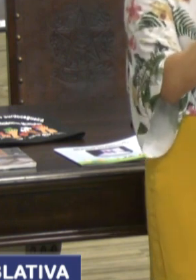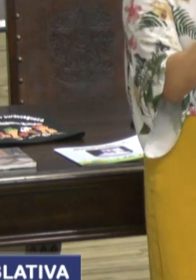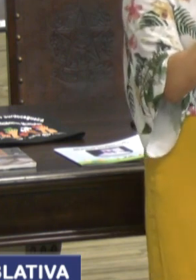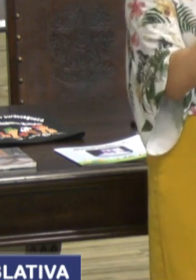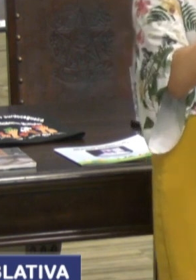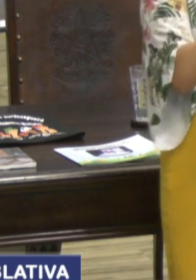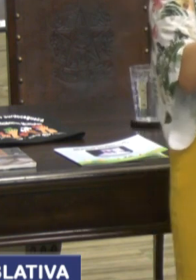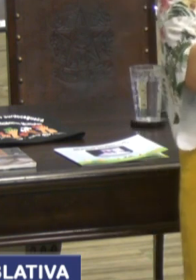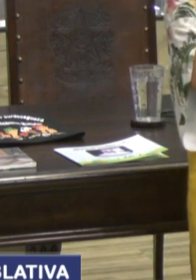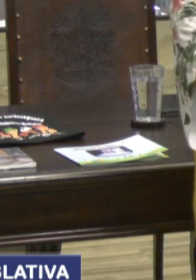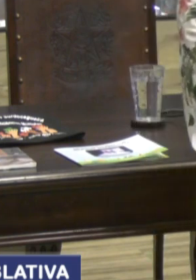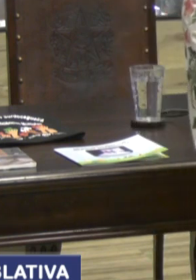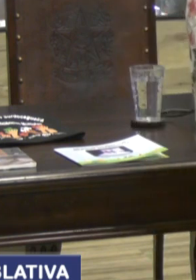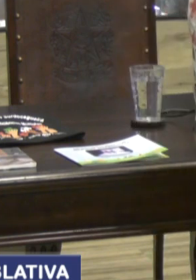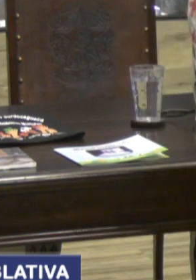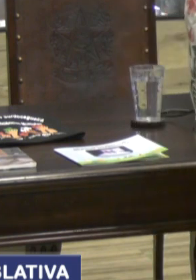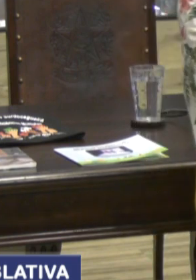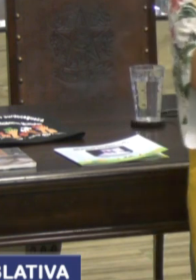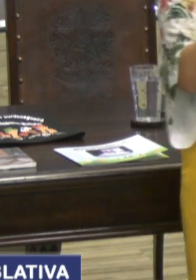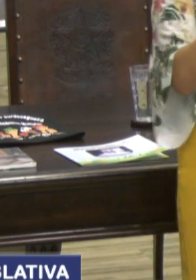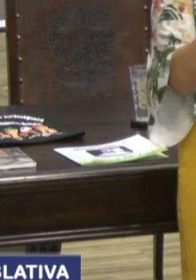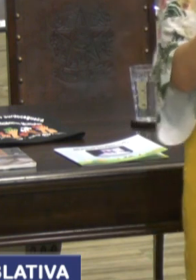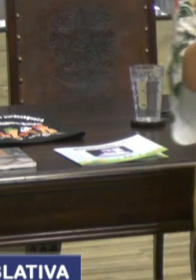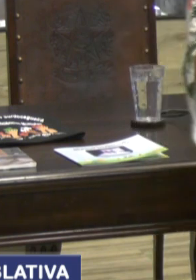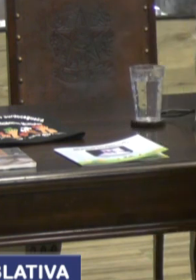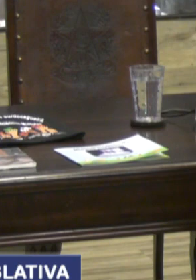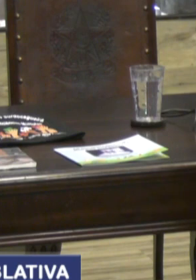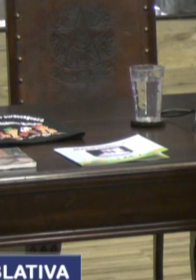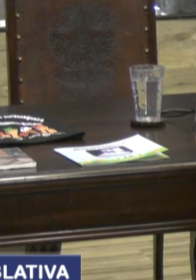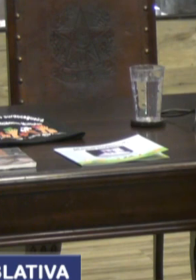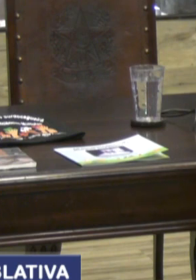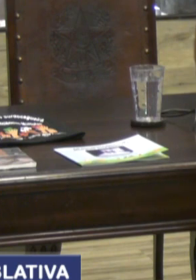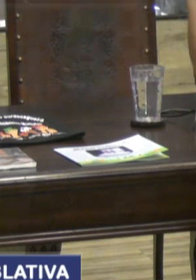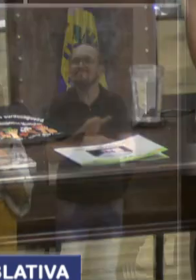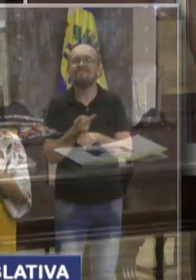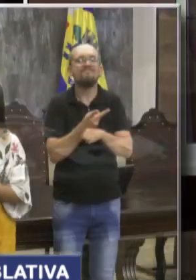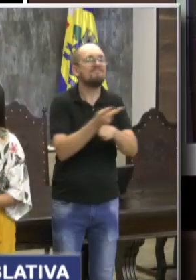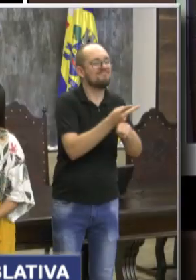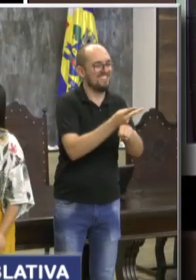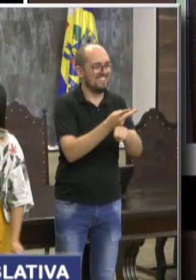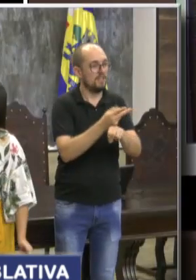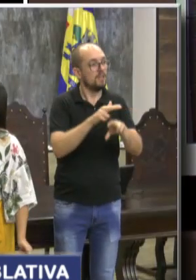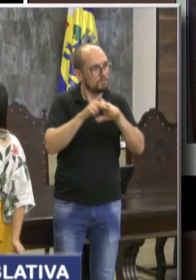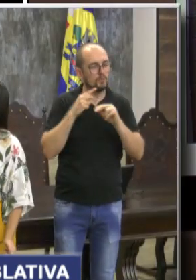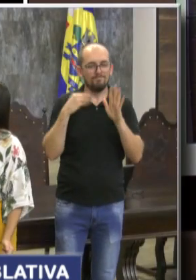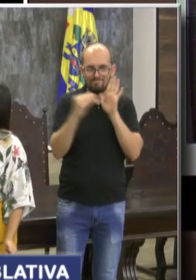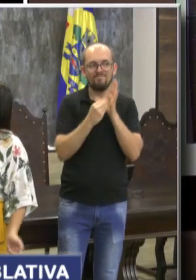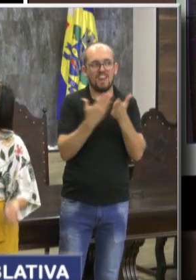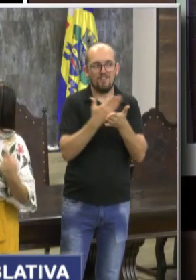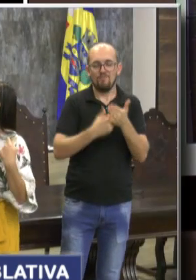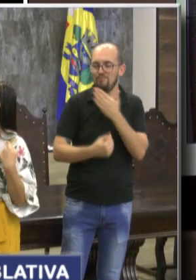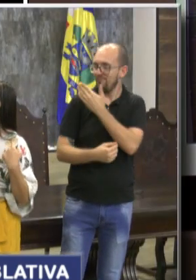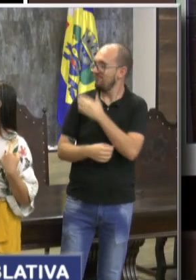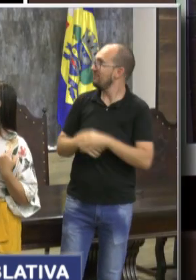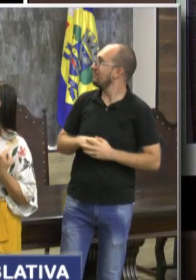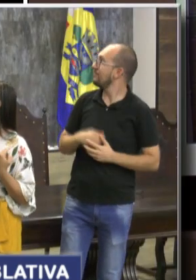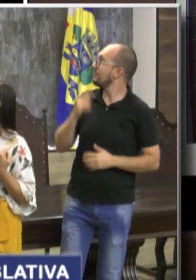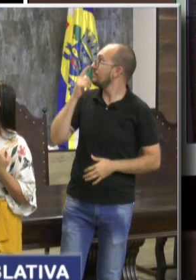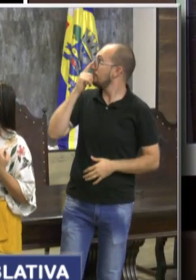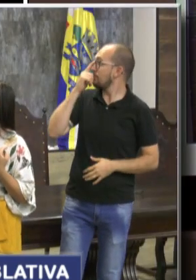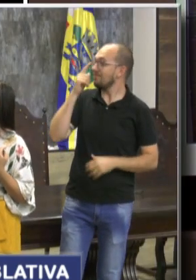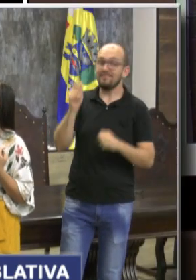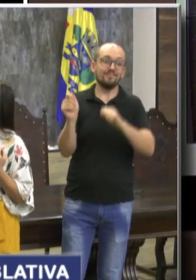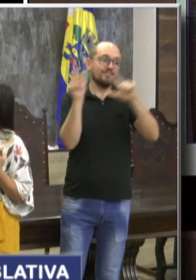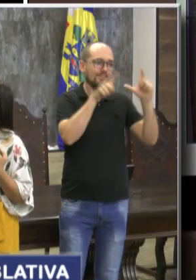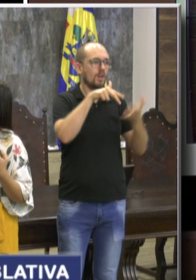estava na areia, se estava na... Foi para todos os espaços. Então, a gente registrou isso também no livro, Descobrindo um Mundo Diferente. A imagem do